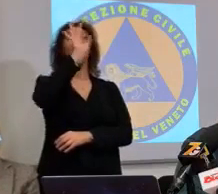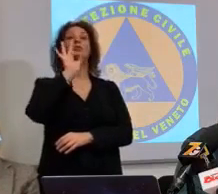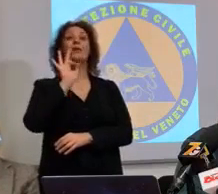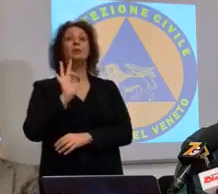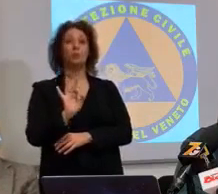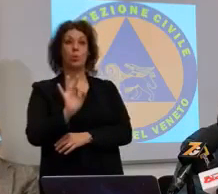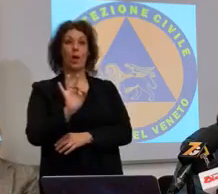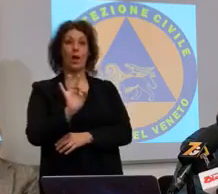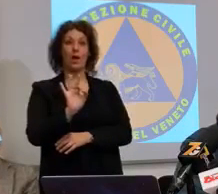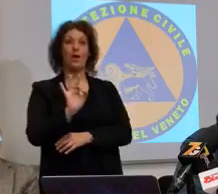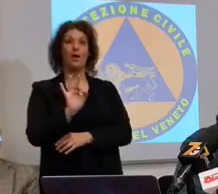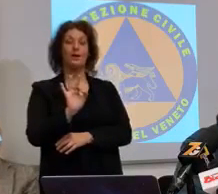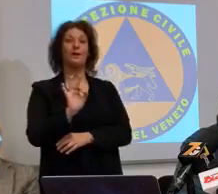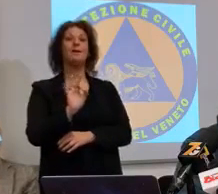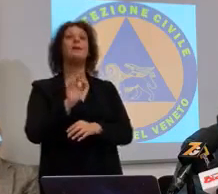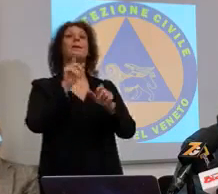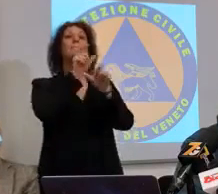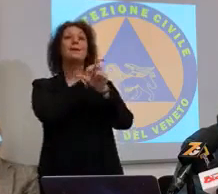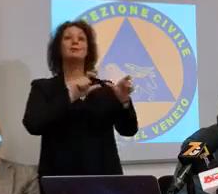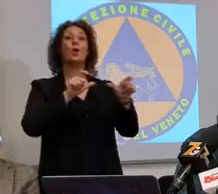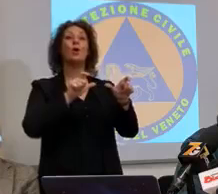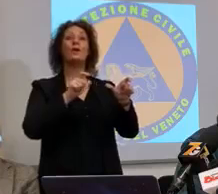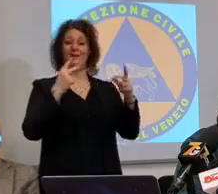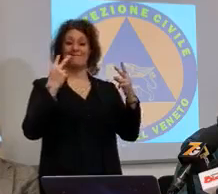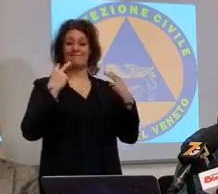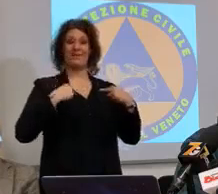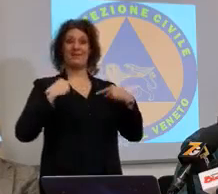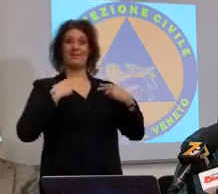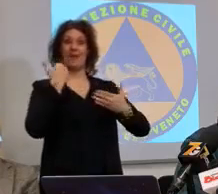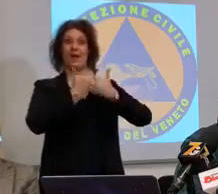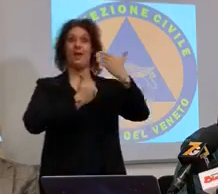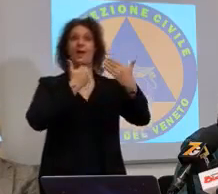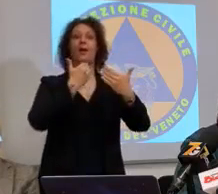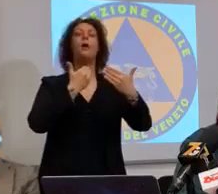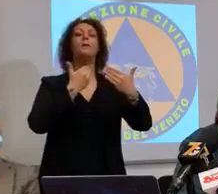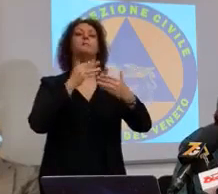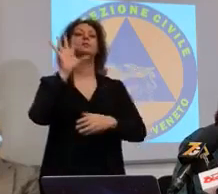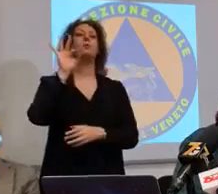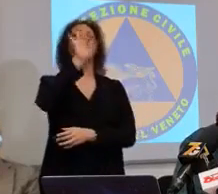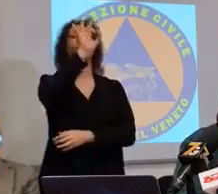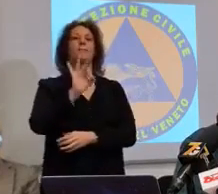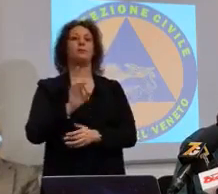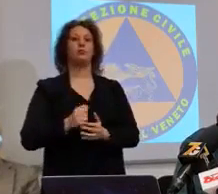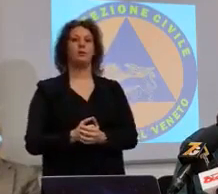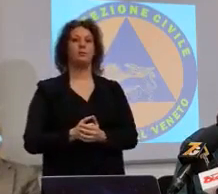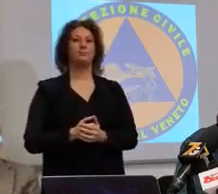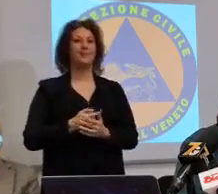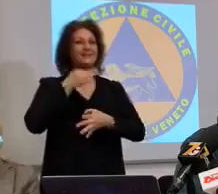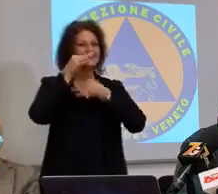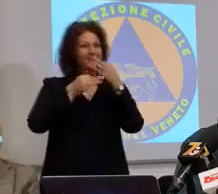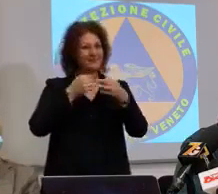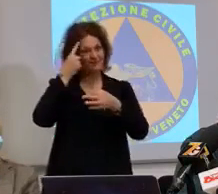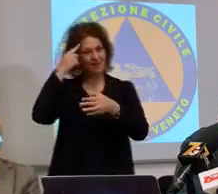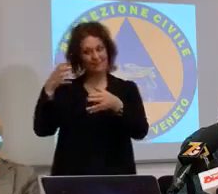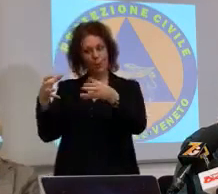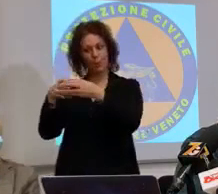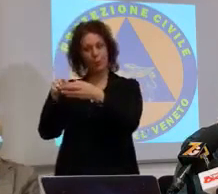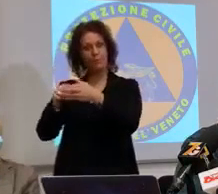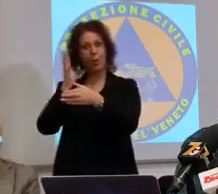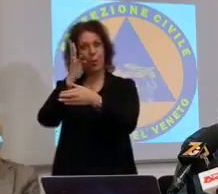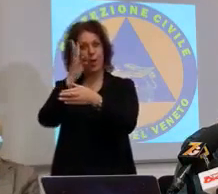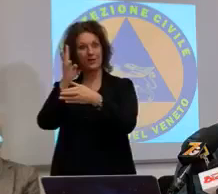sopravvive è di poco superiore al 50% Questo vuol dire che di quei 14 quasi